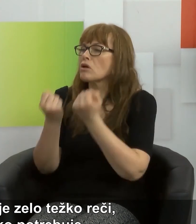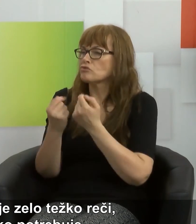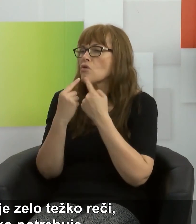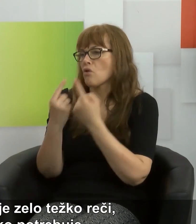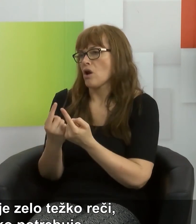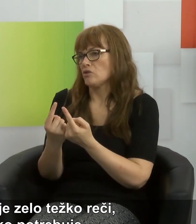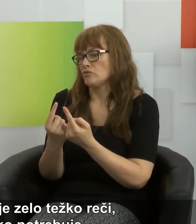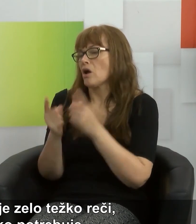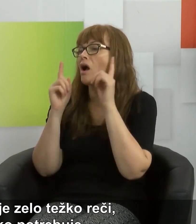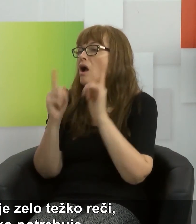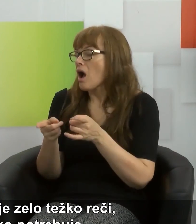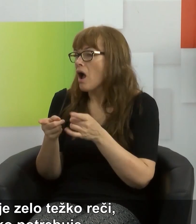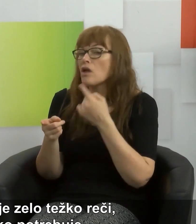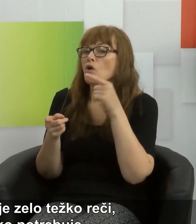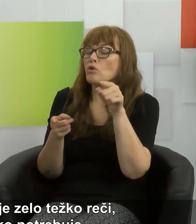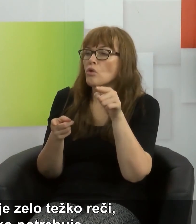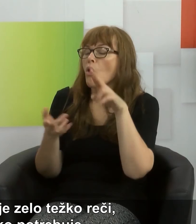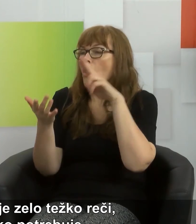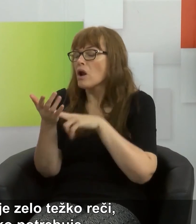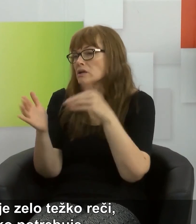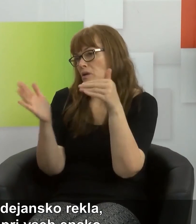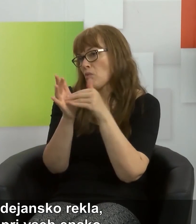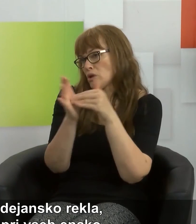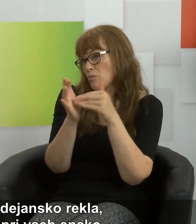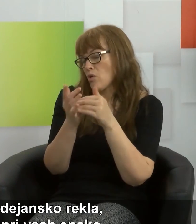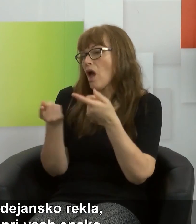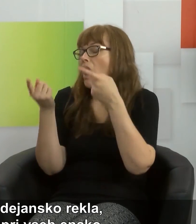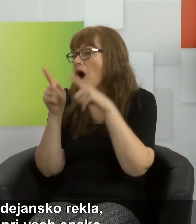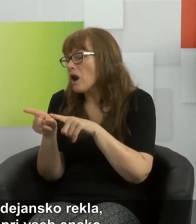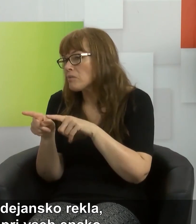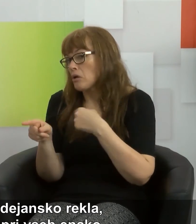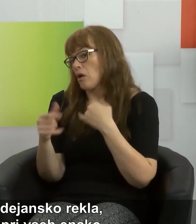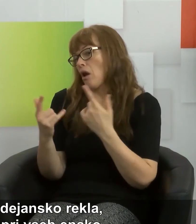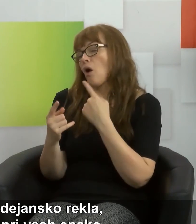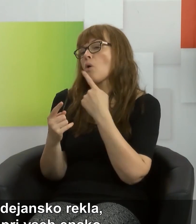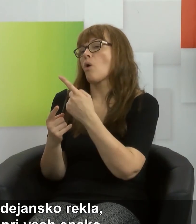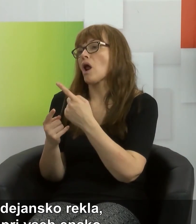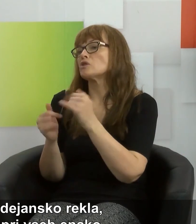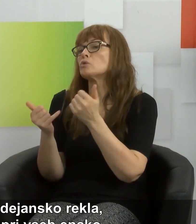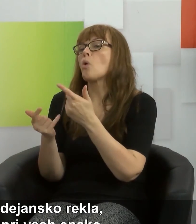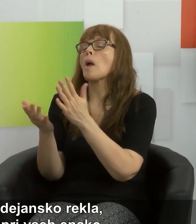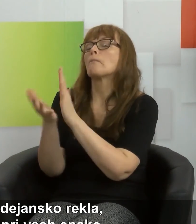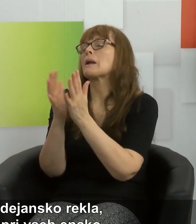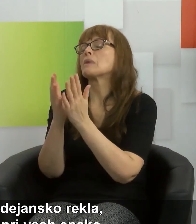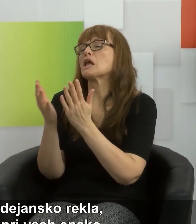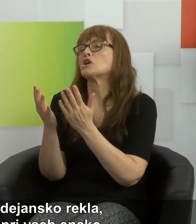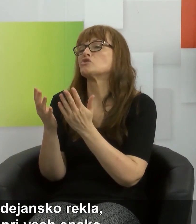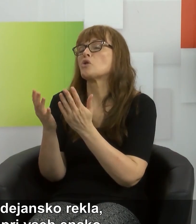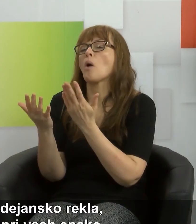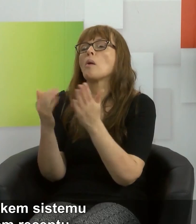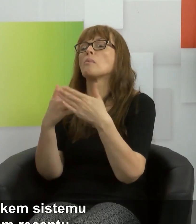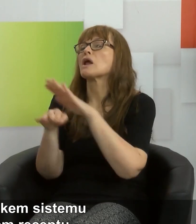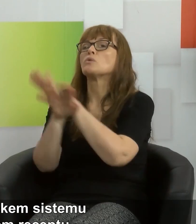reči, kaj kdo dejansko potrebuje, oziroma da bi jaz lahko rekla, da to je približno pri